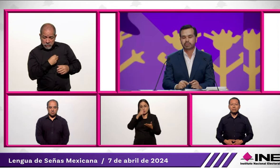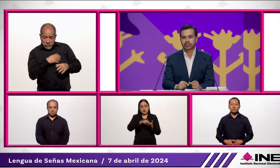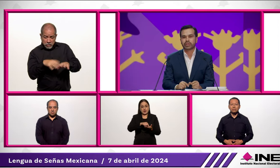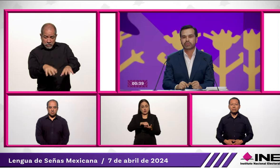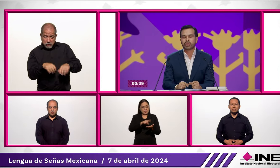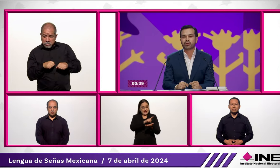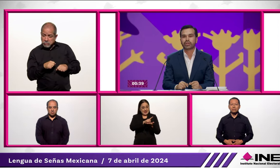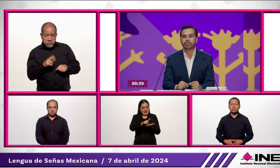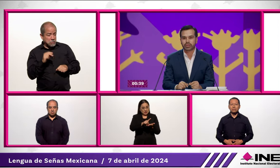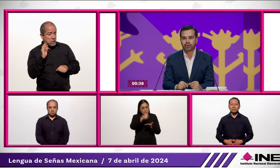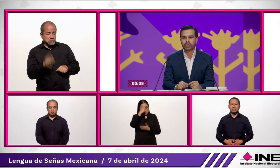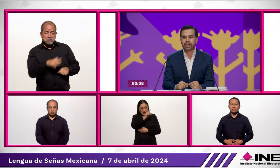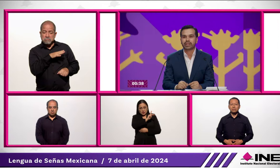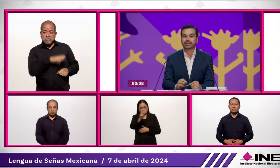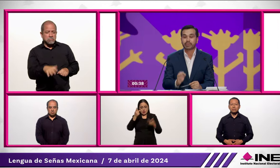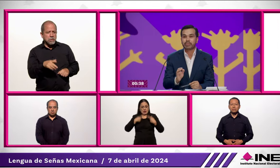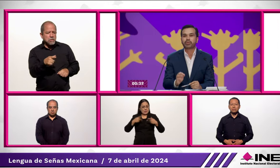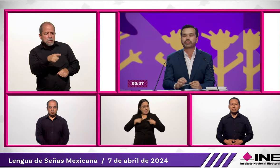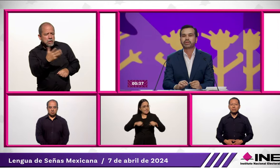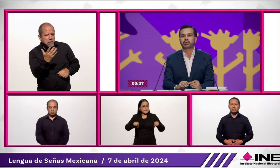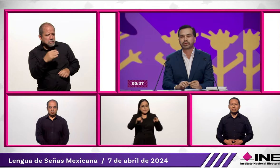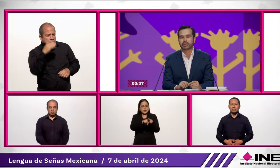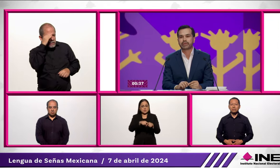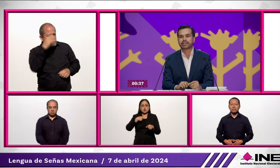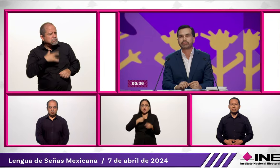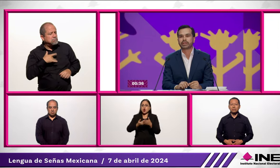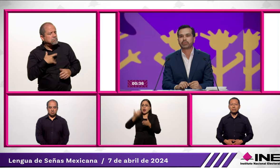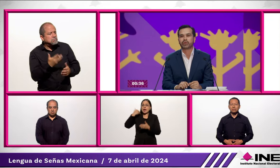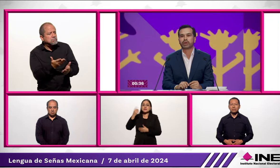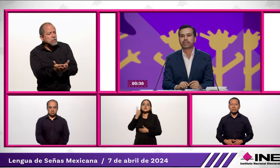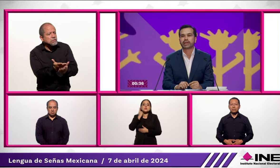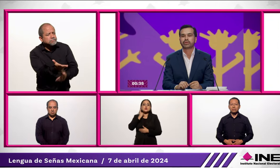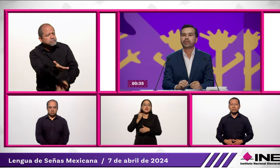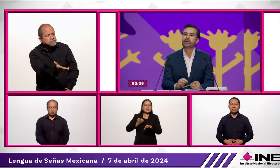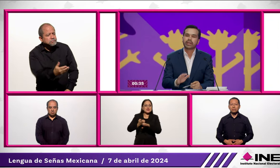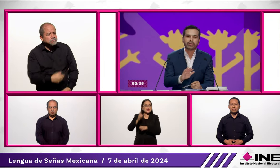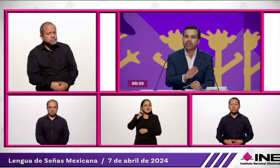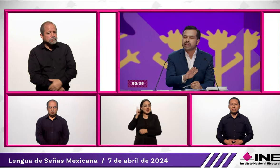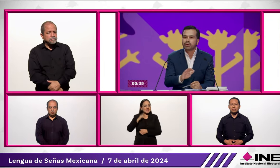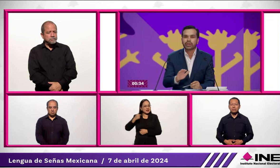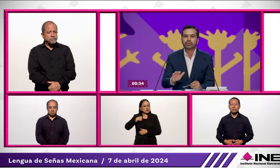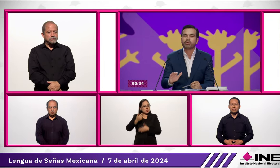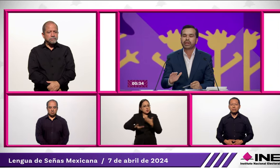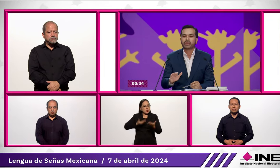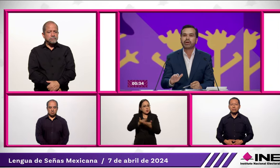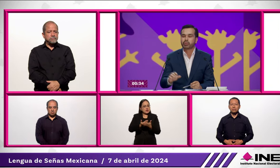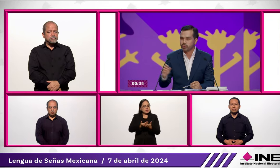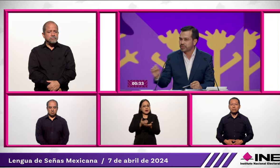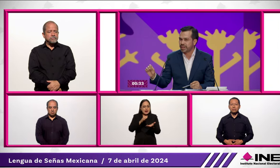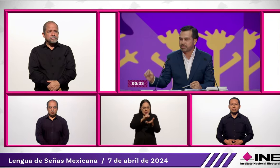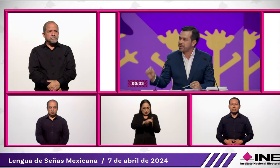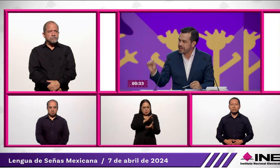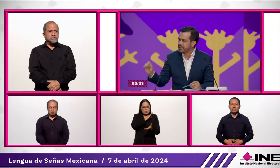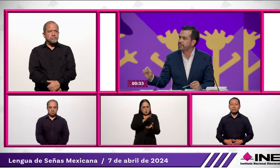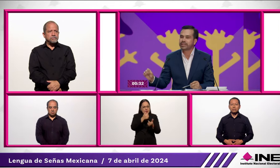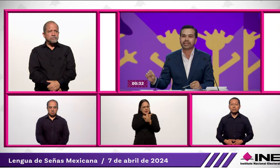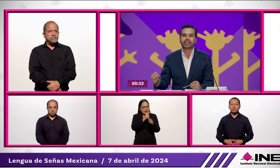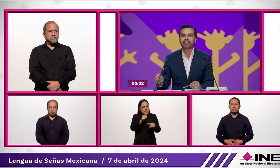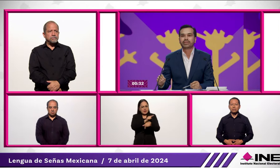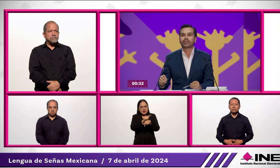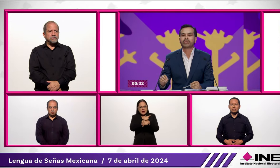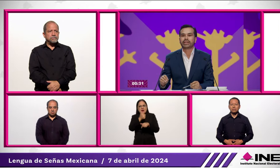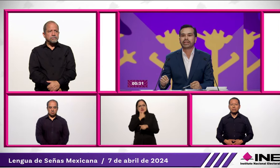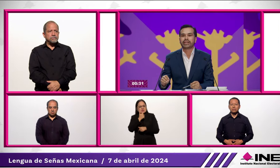para todas las personas. Cuando fui diputado local, también propuse por primera vez el matrimonio igualitario. Y no le tengo ningún miedo a pronunciarme